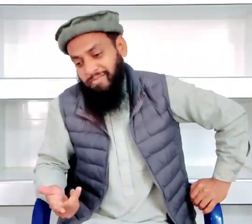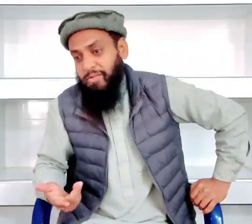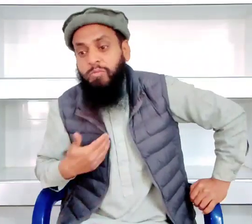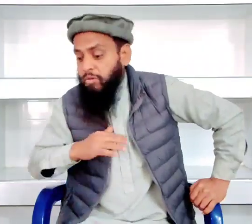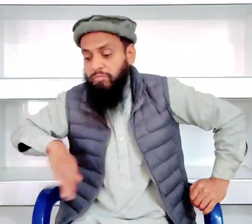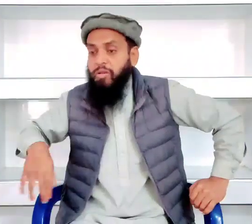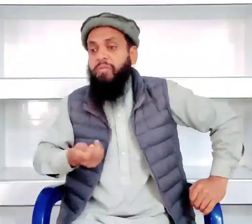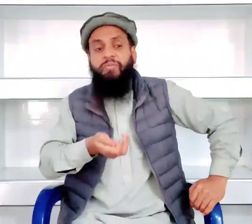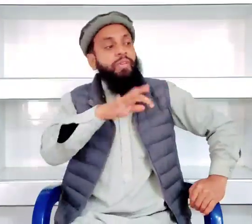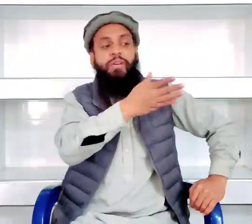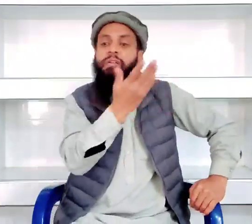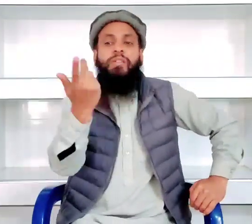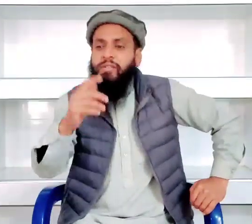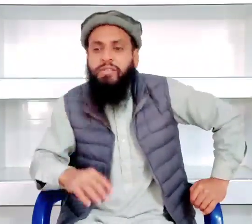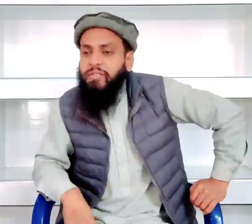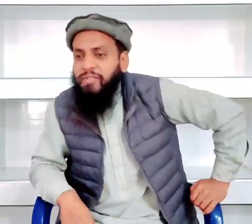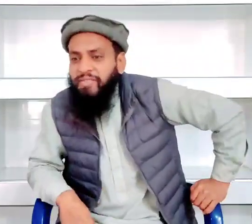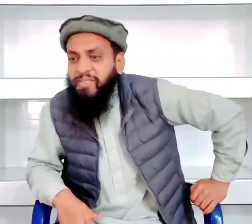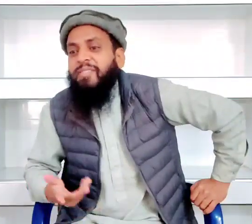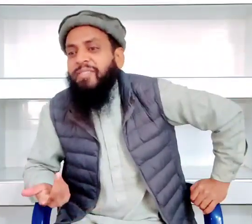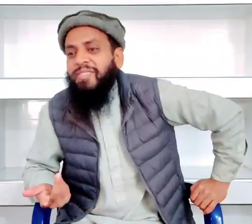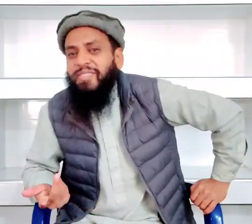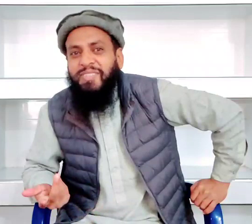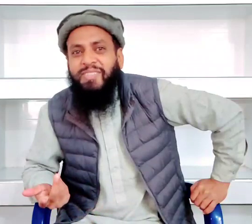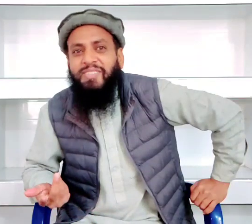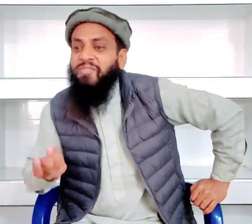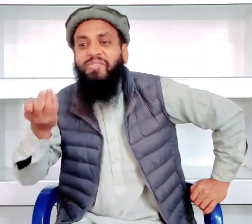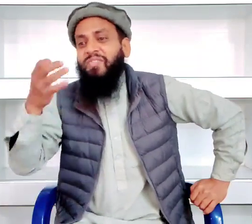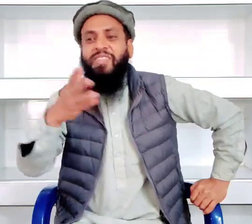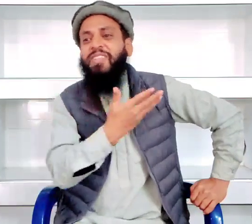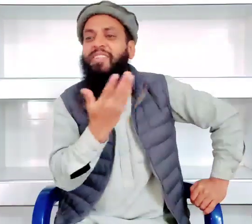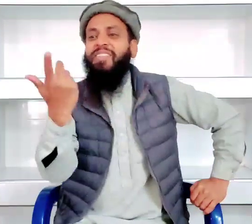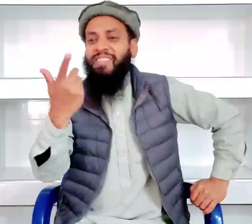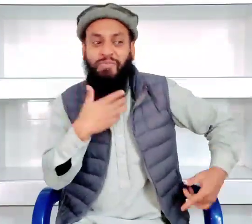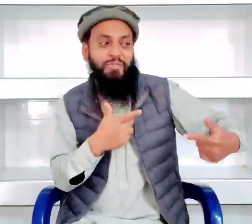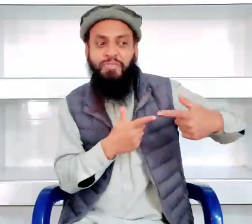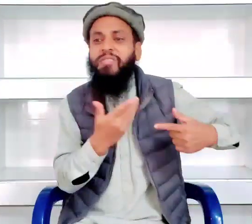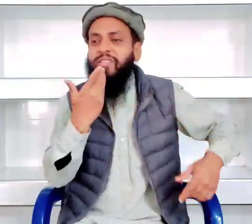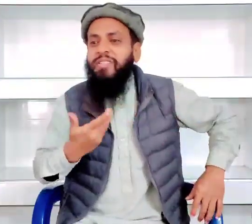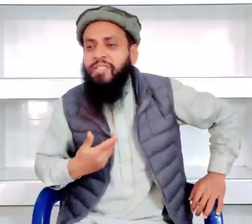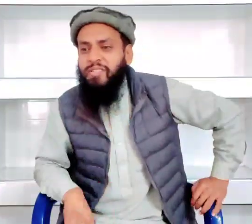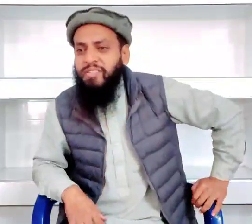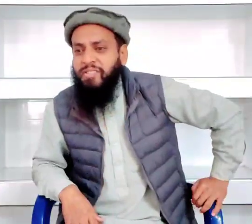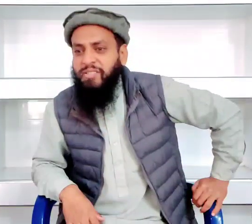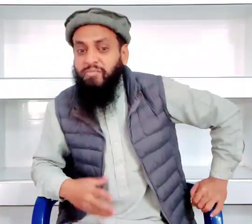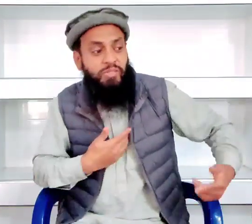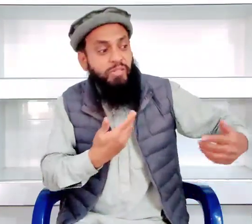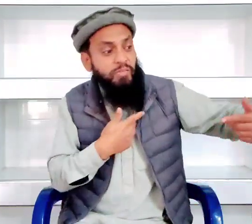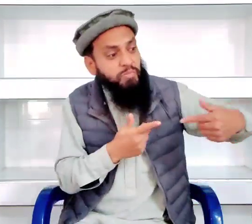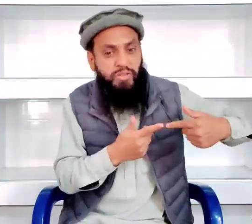کی ہوتا بیچن والا آدمی جیسے جو سمجھتا نا کئی دے جو واہ واہ کرتا نے او پہلی جیڑی او دا حصہ جڑا اپنے نہیں کرتا